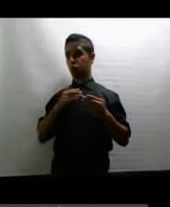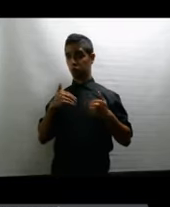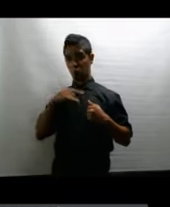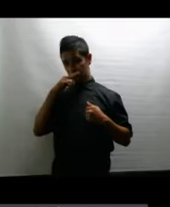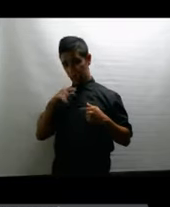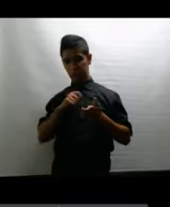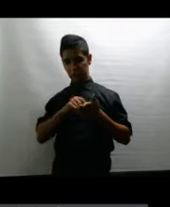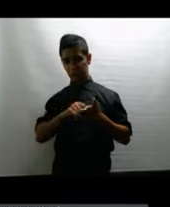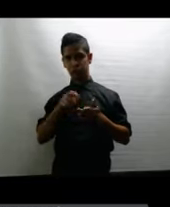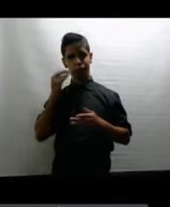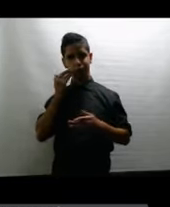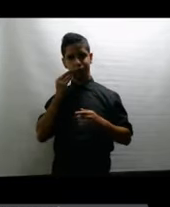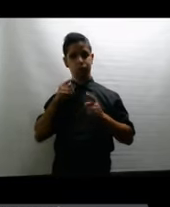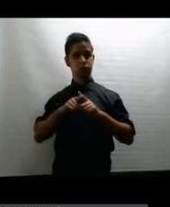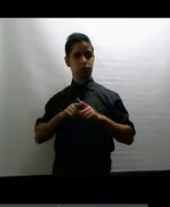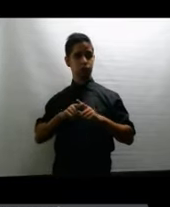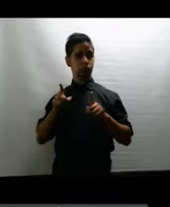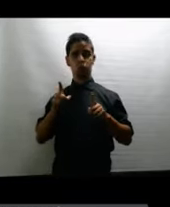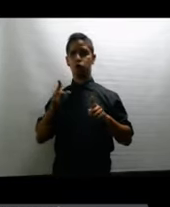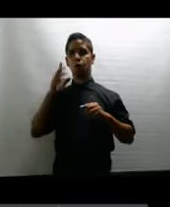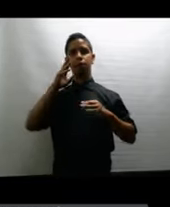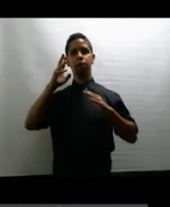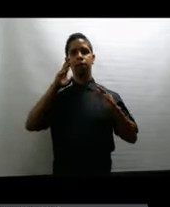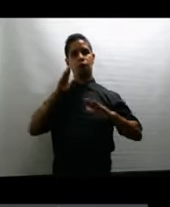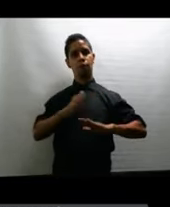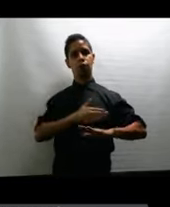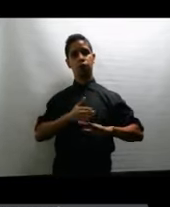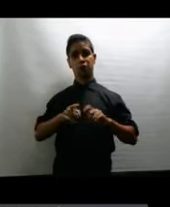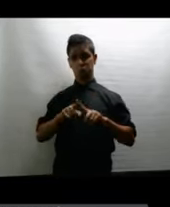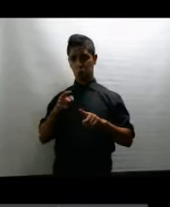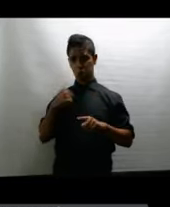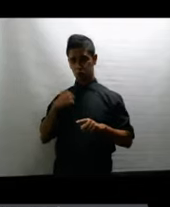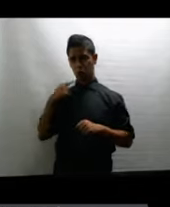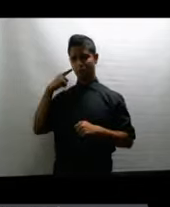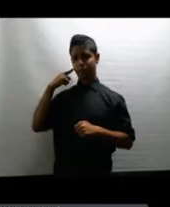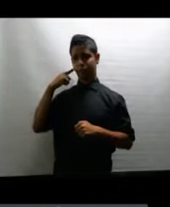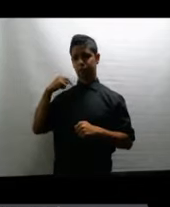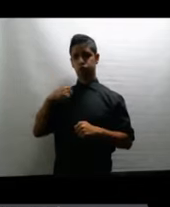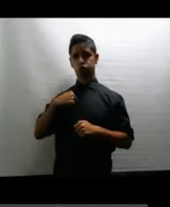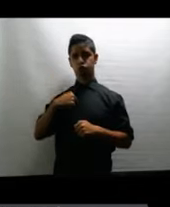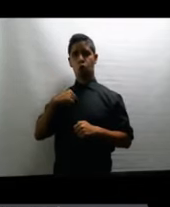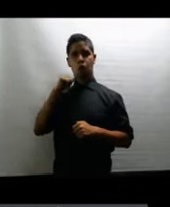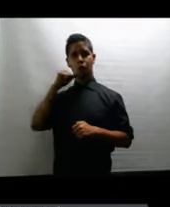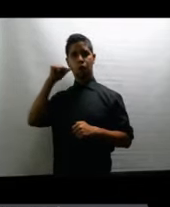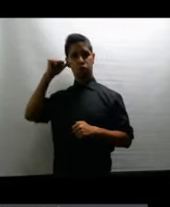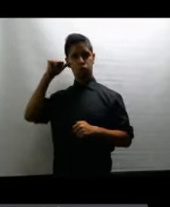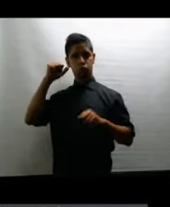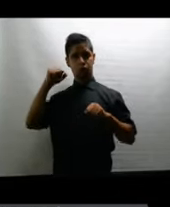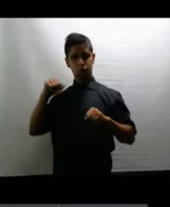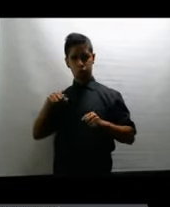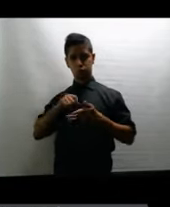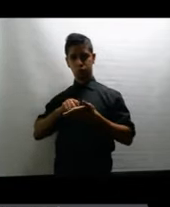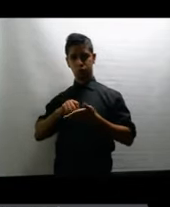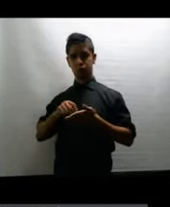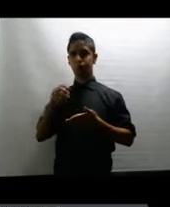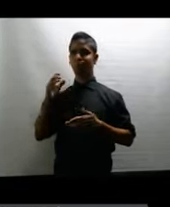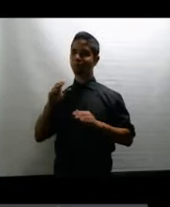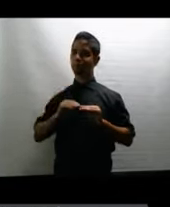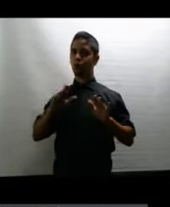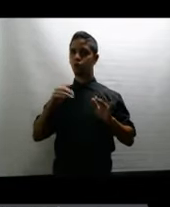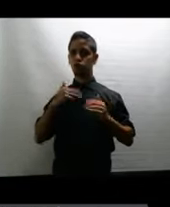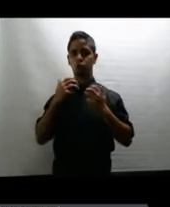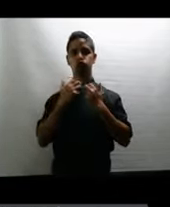chiquita, me inventaba canciones, pero nunca pensé que después, ya de más grandecita, primero que tenía terror pararme en